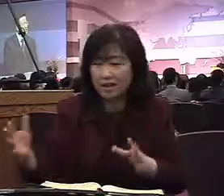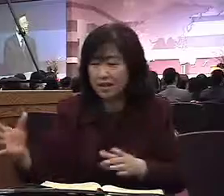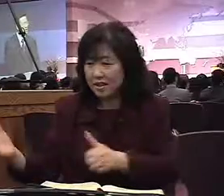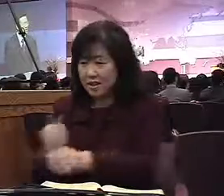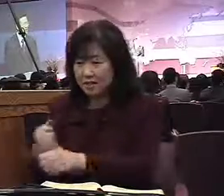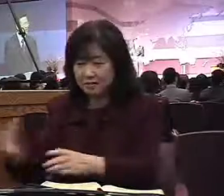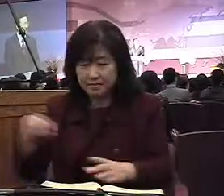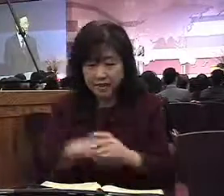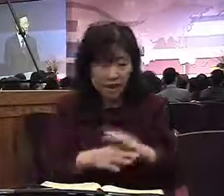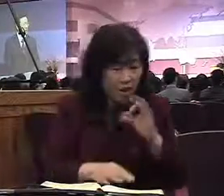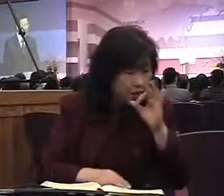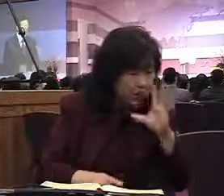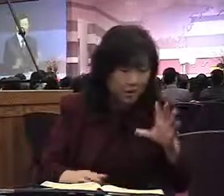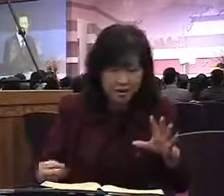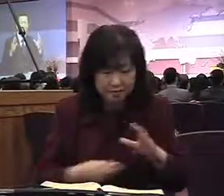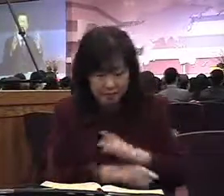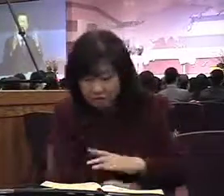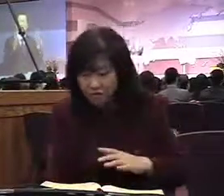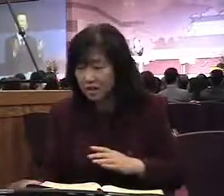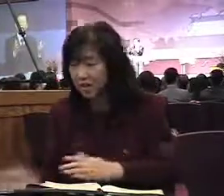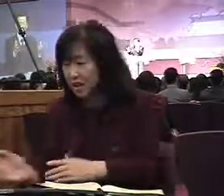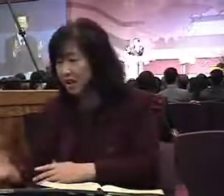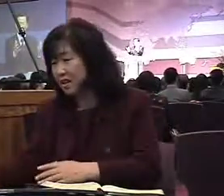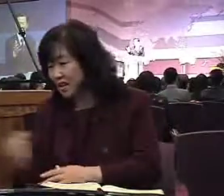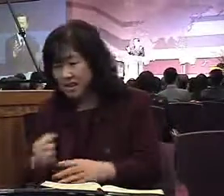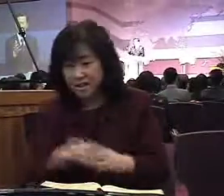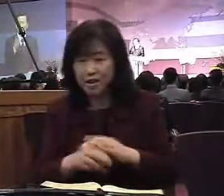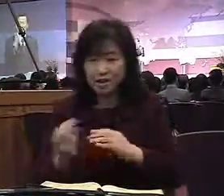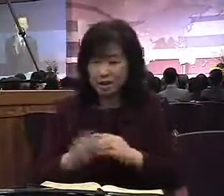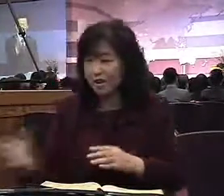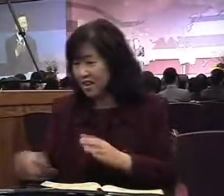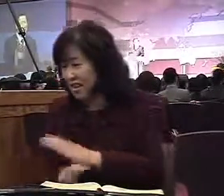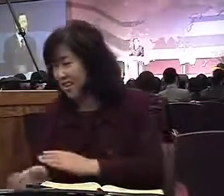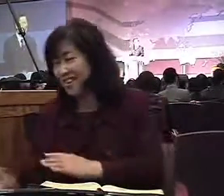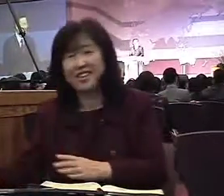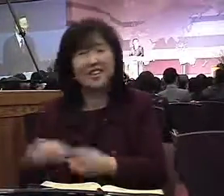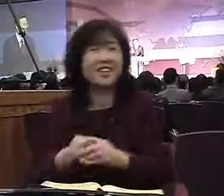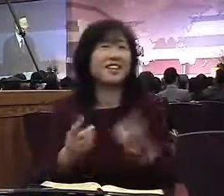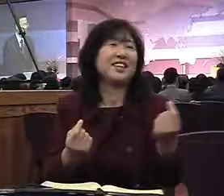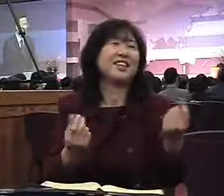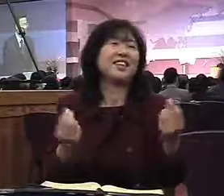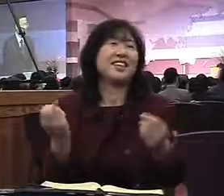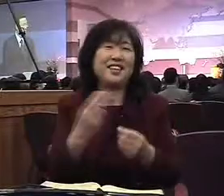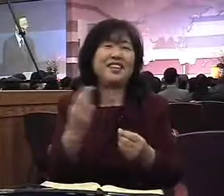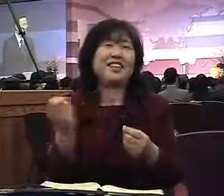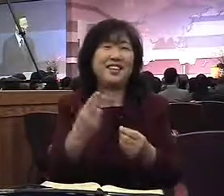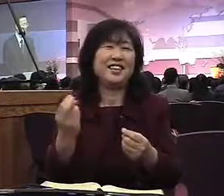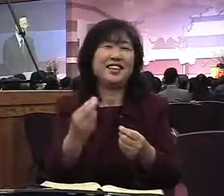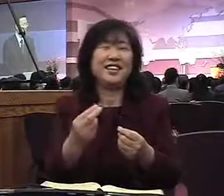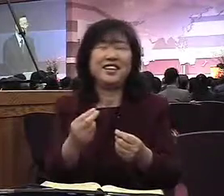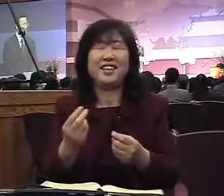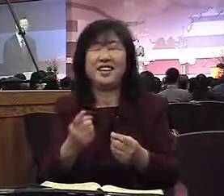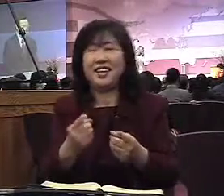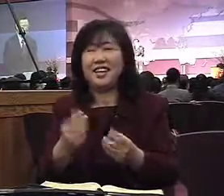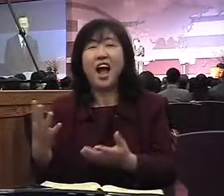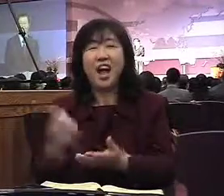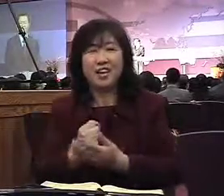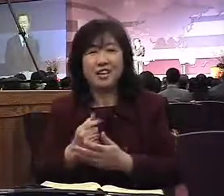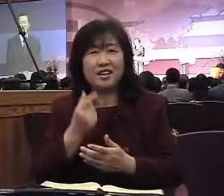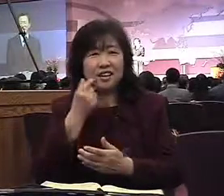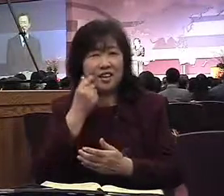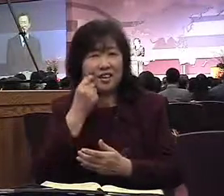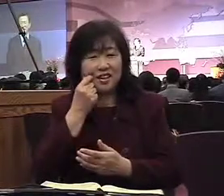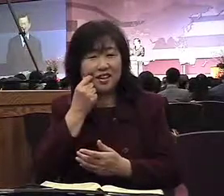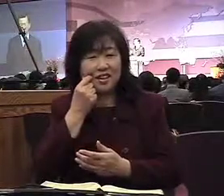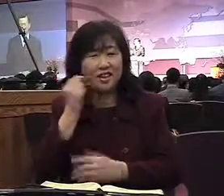누가복음 5장에서 말씀하고 있잖아요. 밤이 많도록 수고를 해줘. 너희가 얻은 것이 없지만 저 말씀에